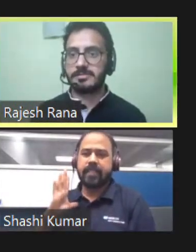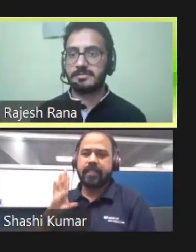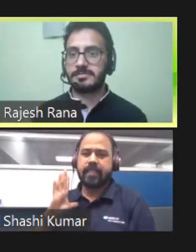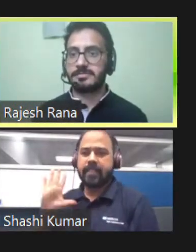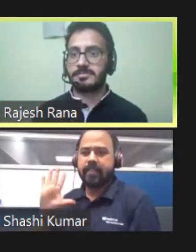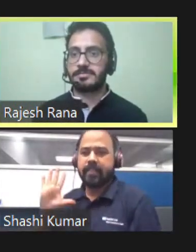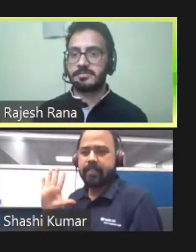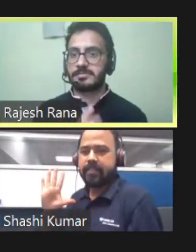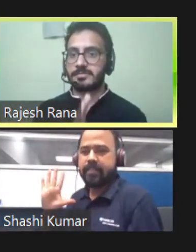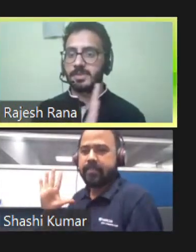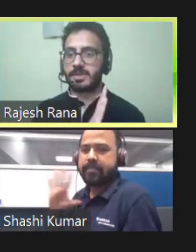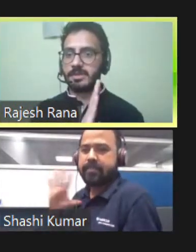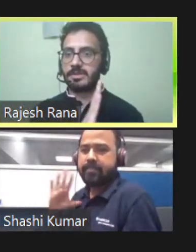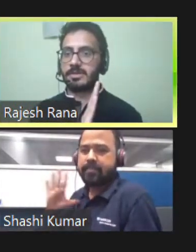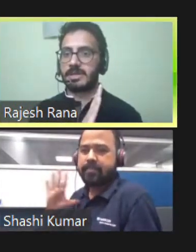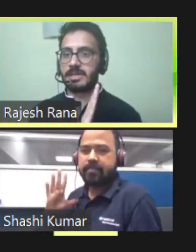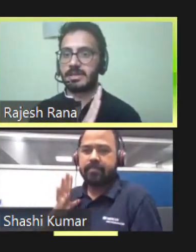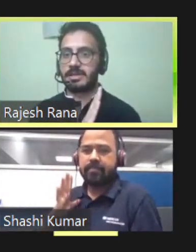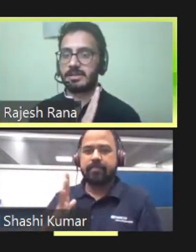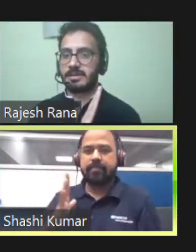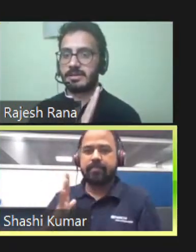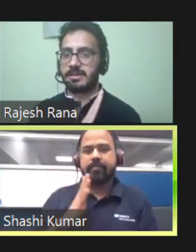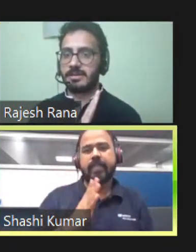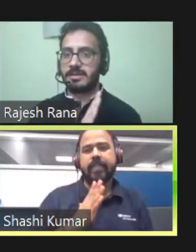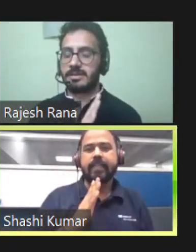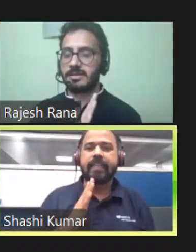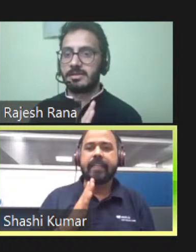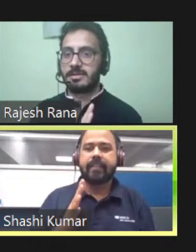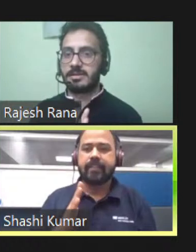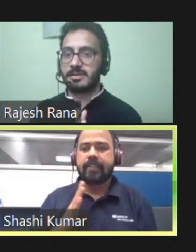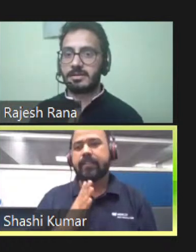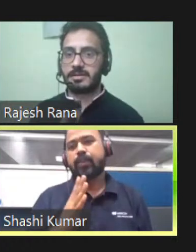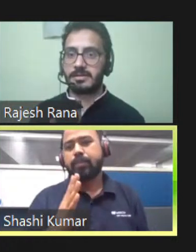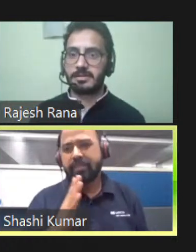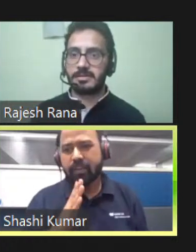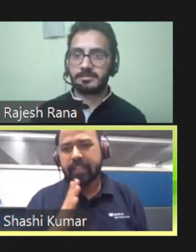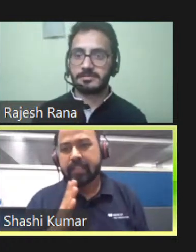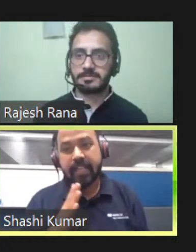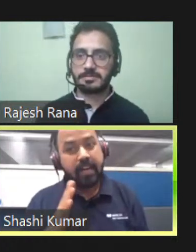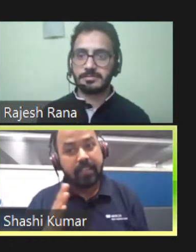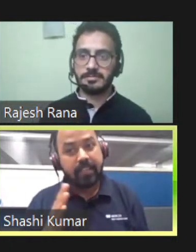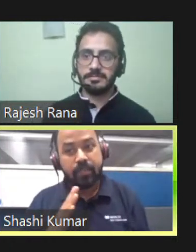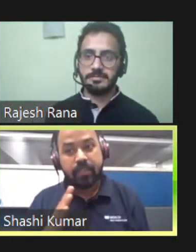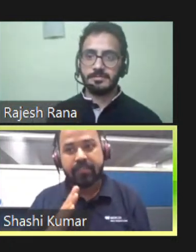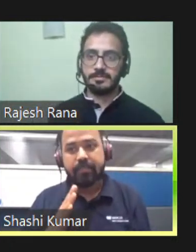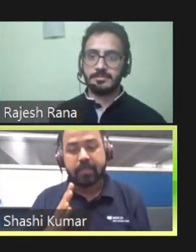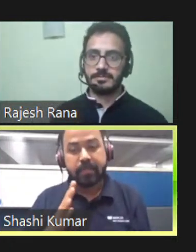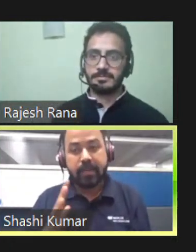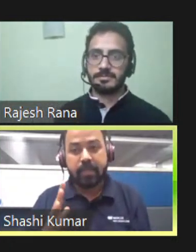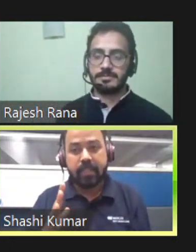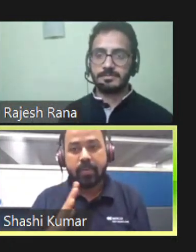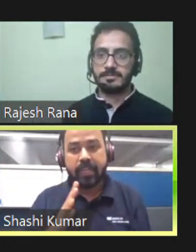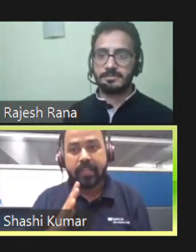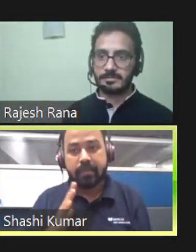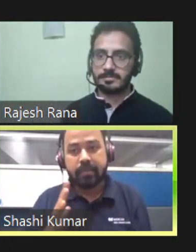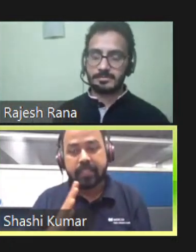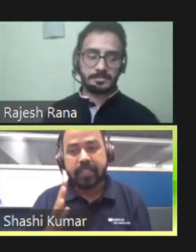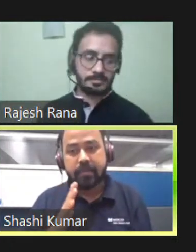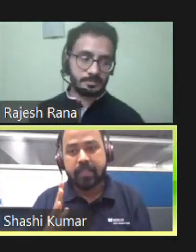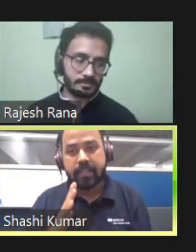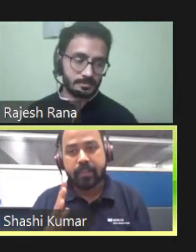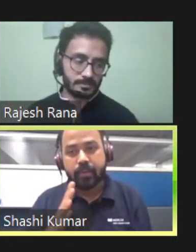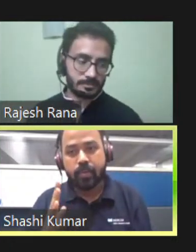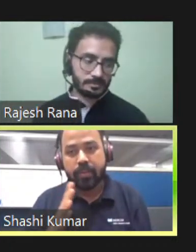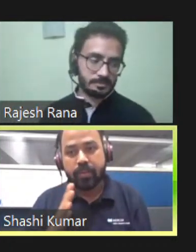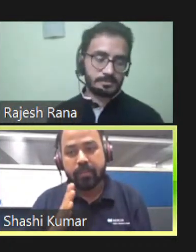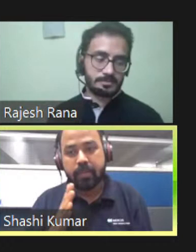green, right? Green. So people will not understand until you give them. जब तक आप बताओगे नहीं कि आप किस चीज